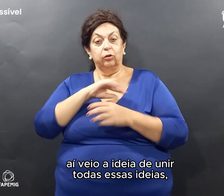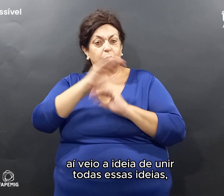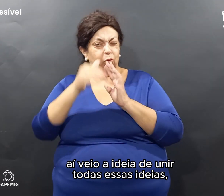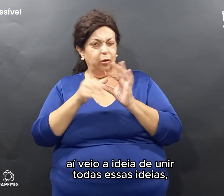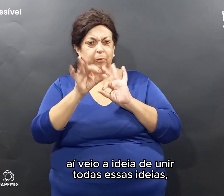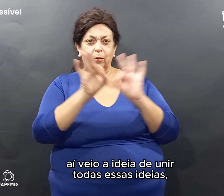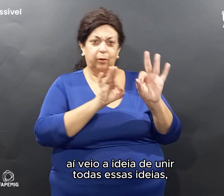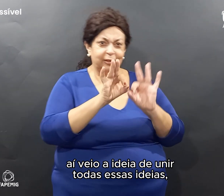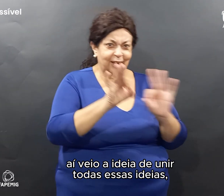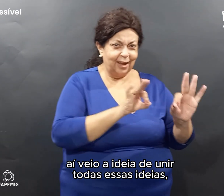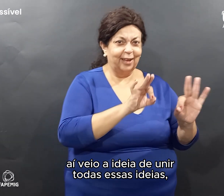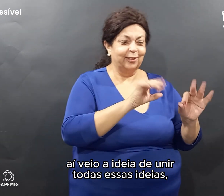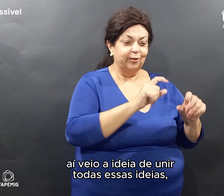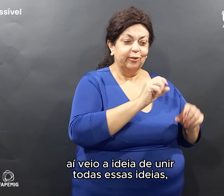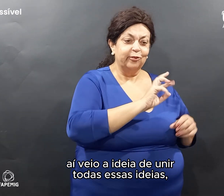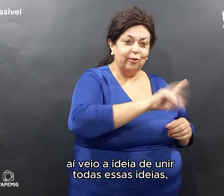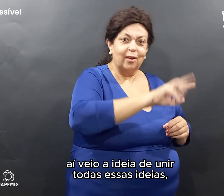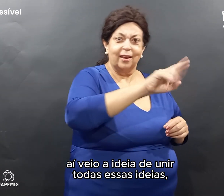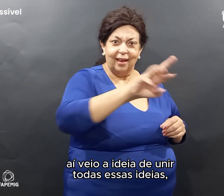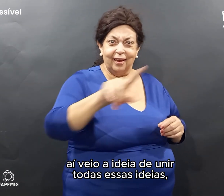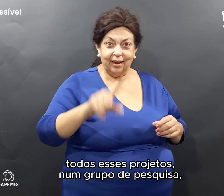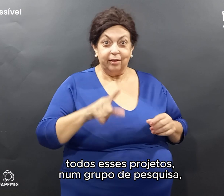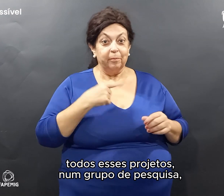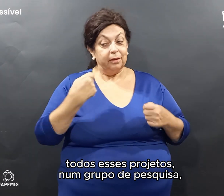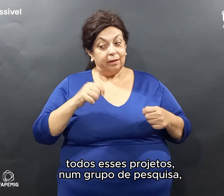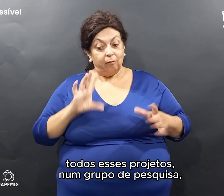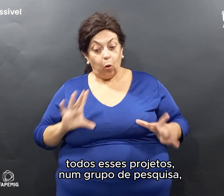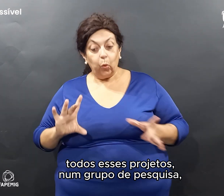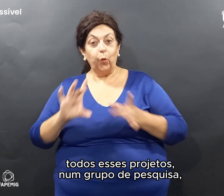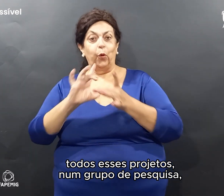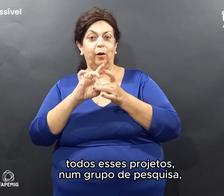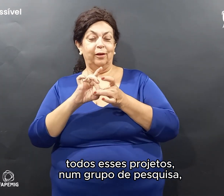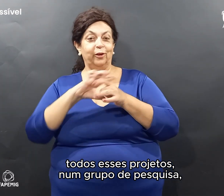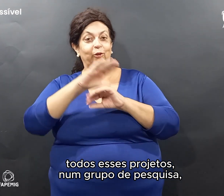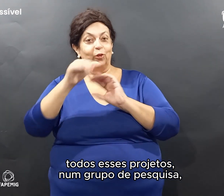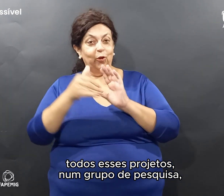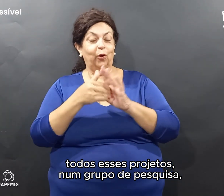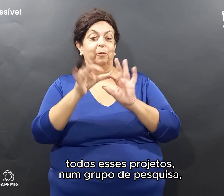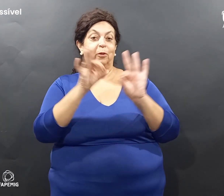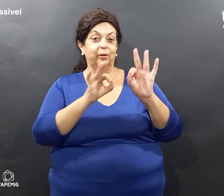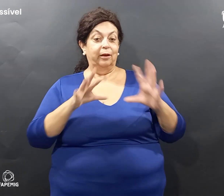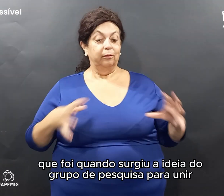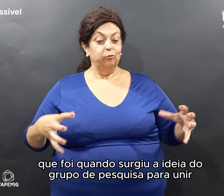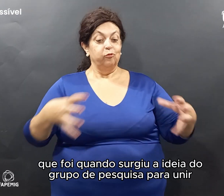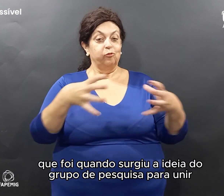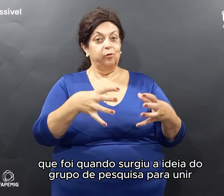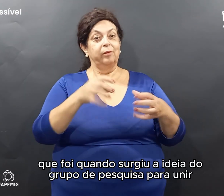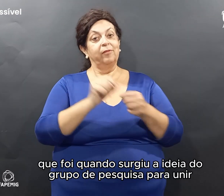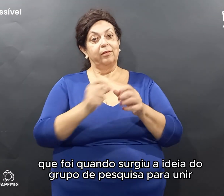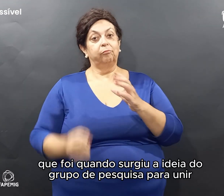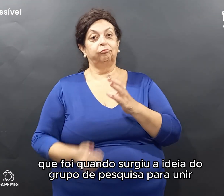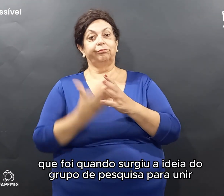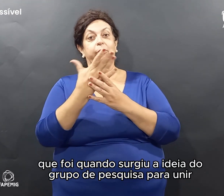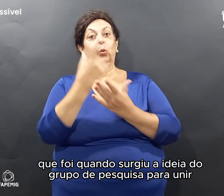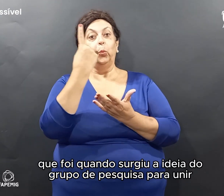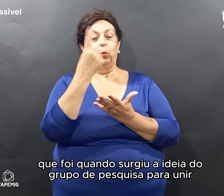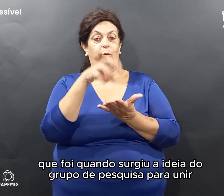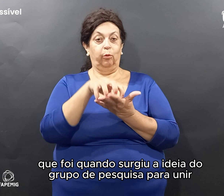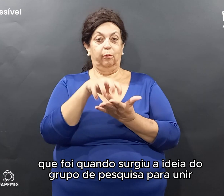unir todas essas ideias, todos esses projetos num grupo de pesquisa que foi quando surgiu a ideia do